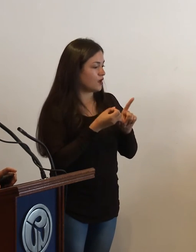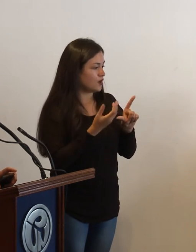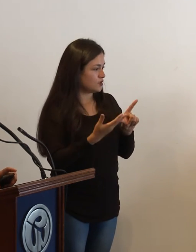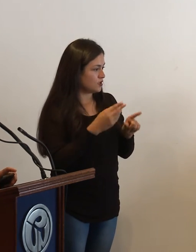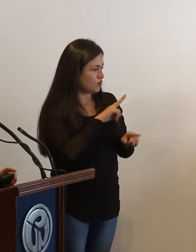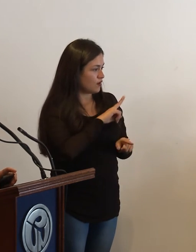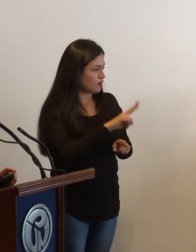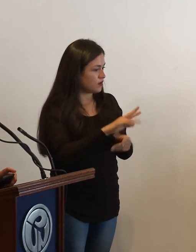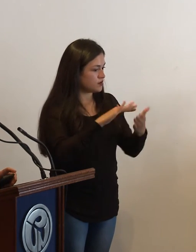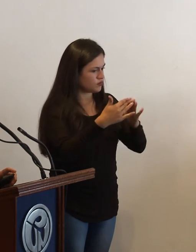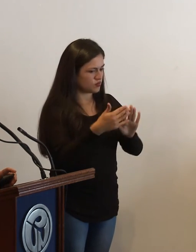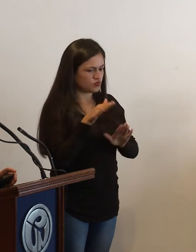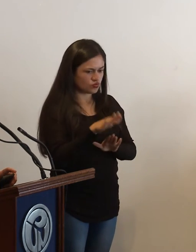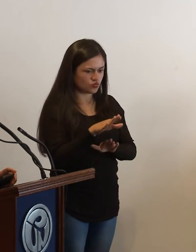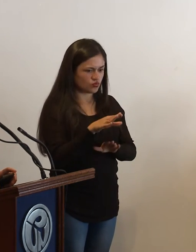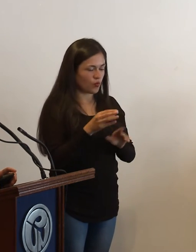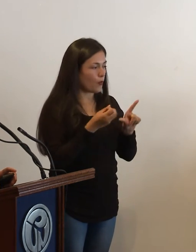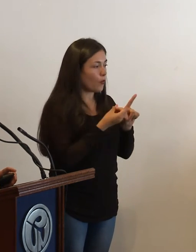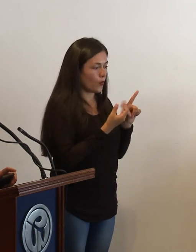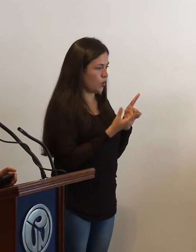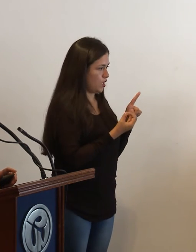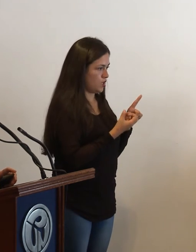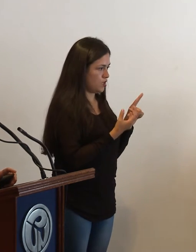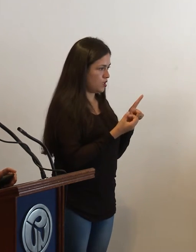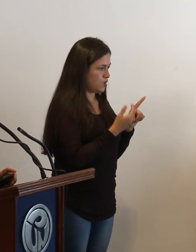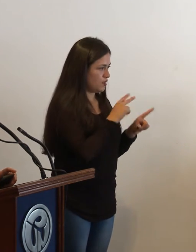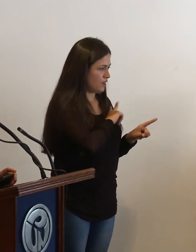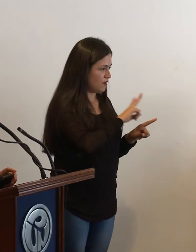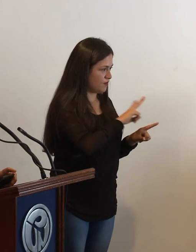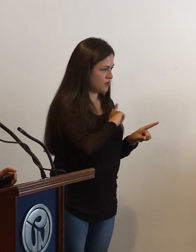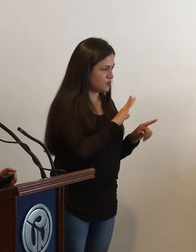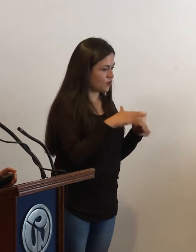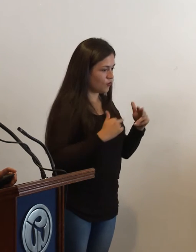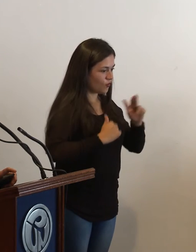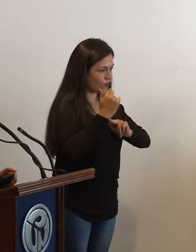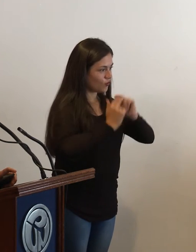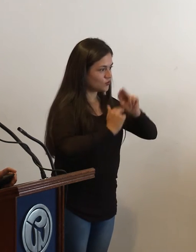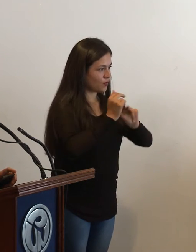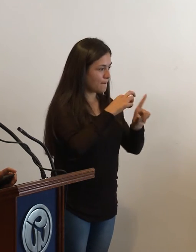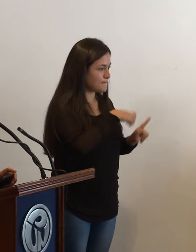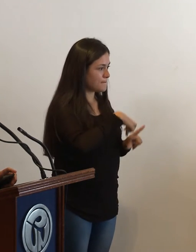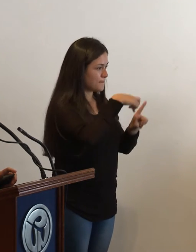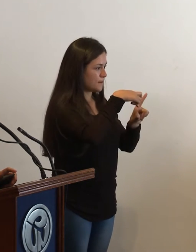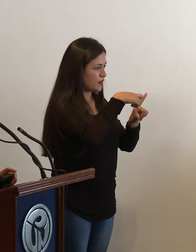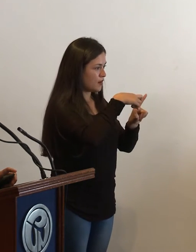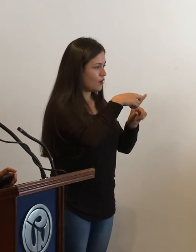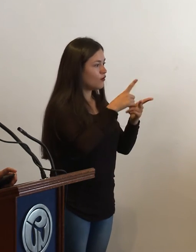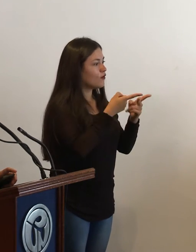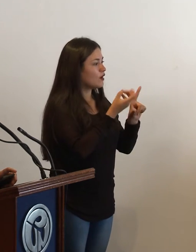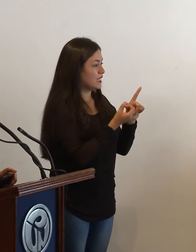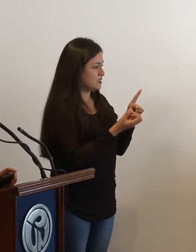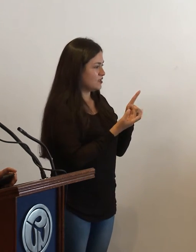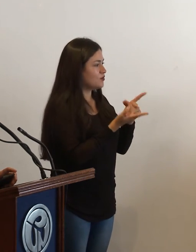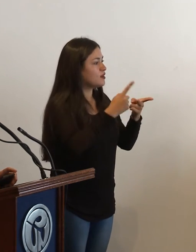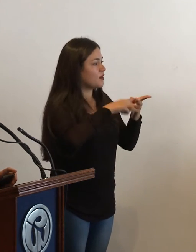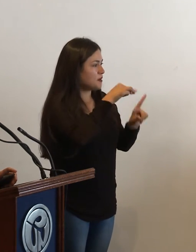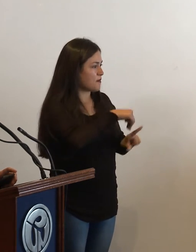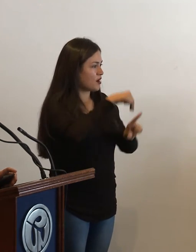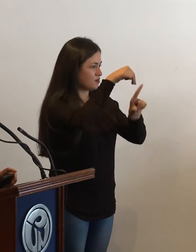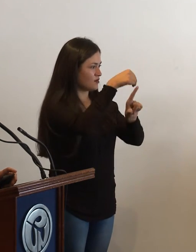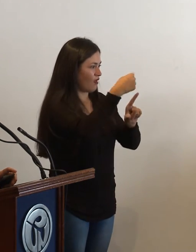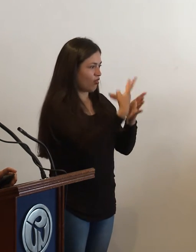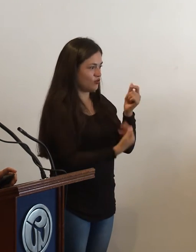de la Universidad del Valle, ¿no? O sea, lo que se ha ido construyendo tanto en el pregrado como en la maestría. Tenemos una